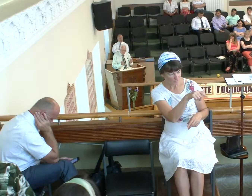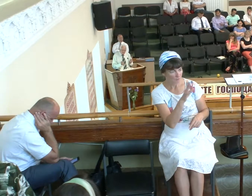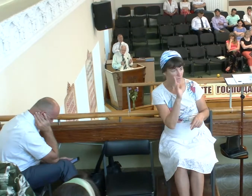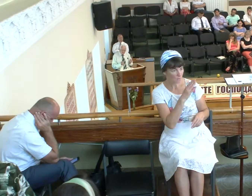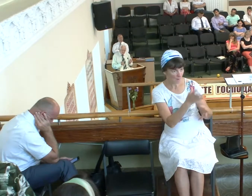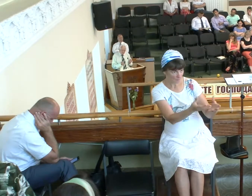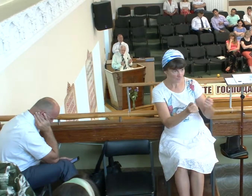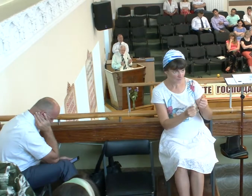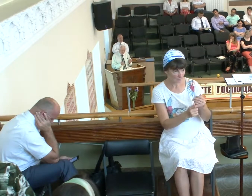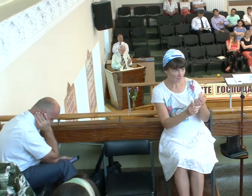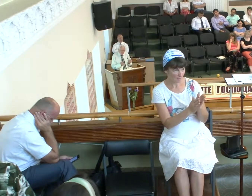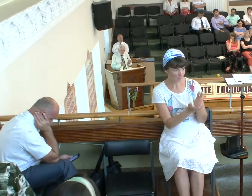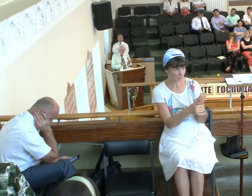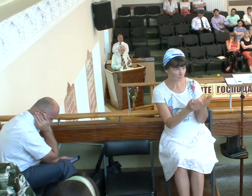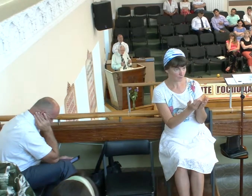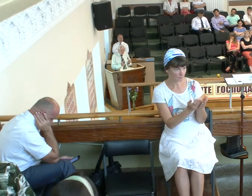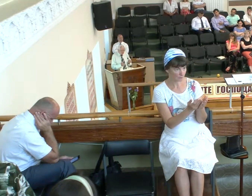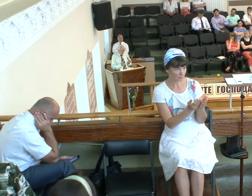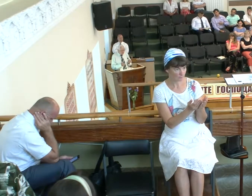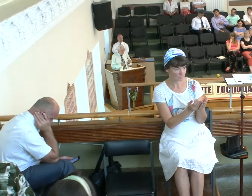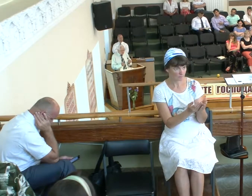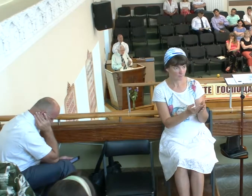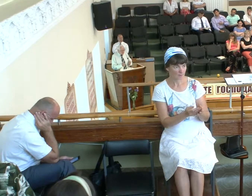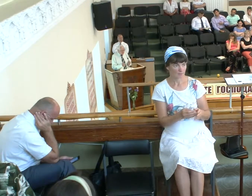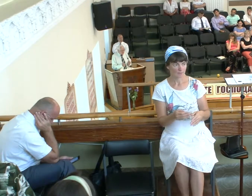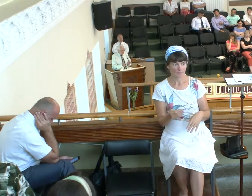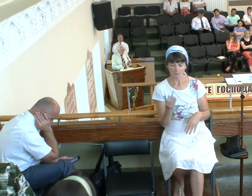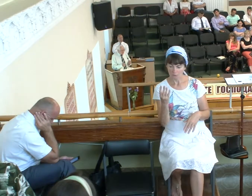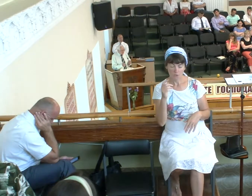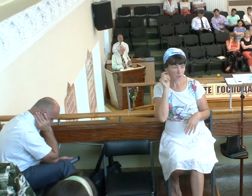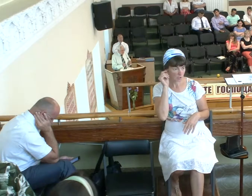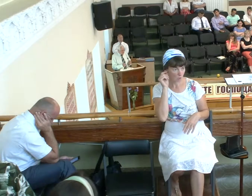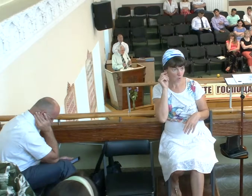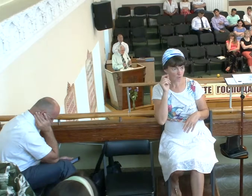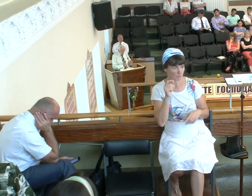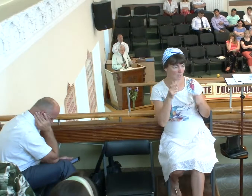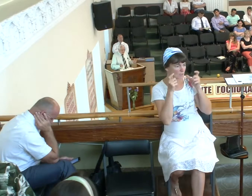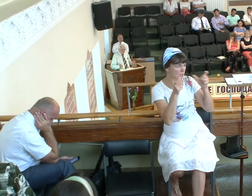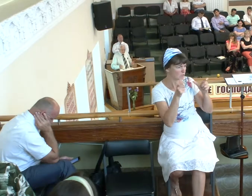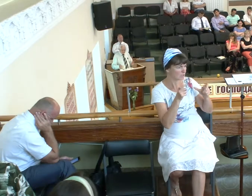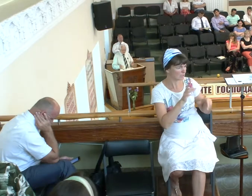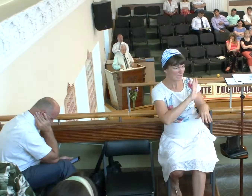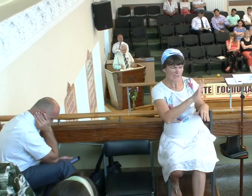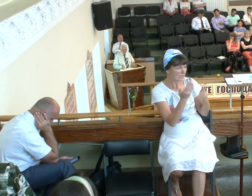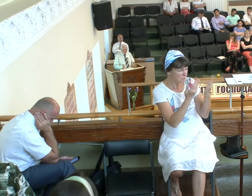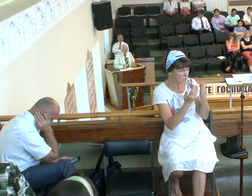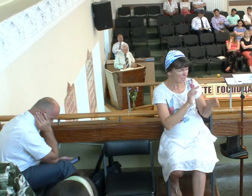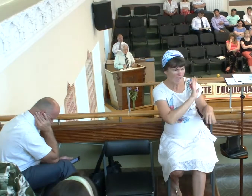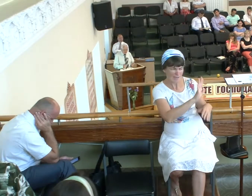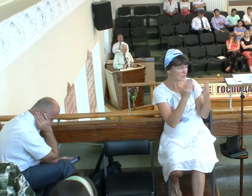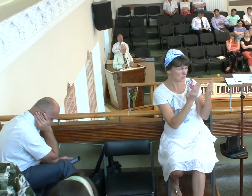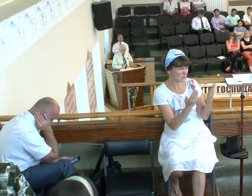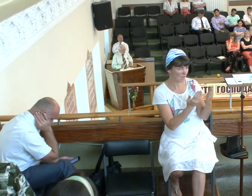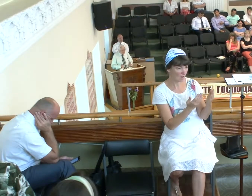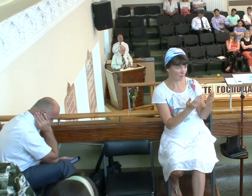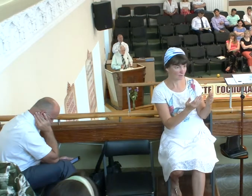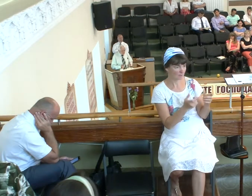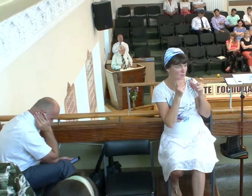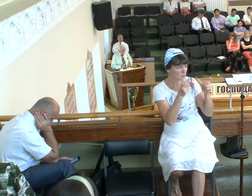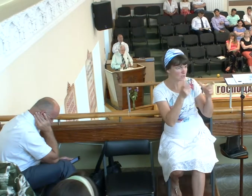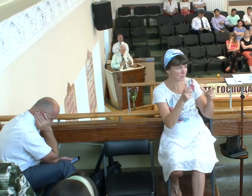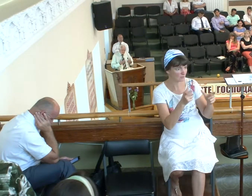он кидается, положит за то эту книгу, не читая эту книгу. Сам он не умел еще читать. И она